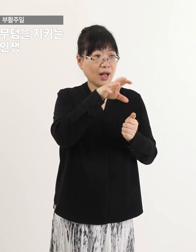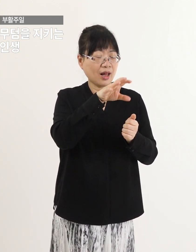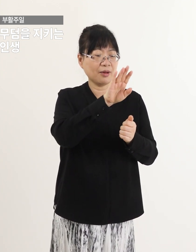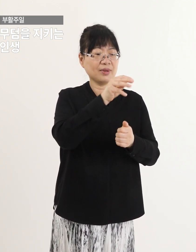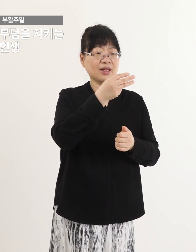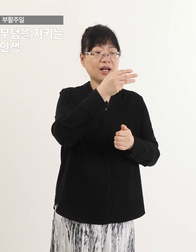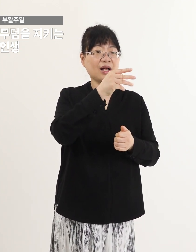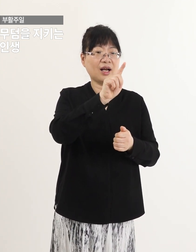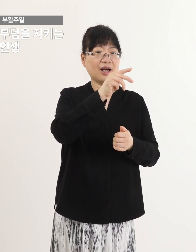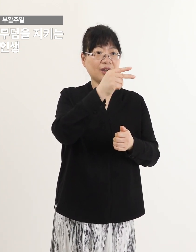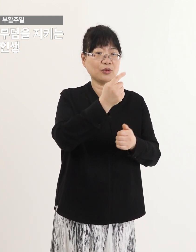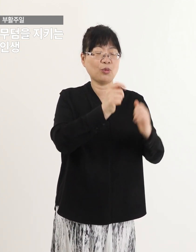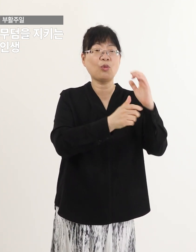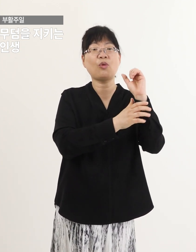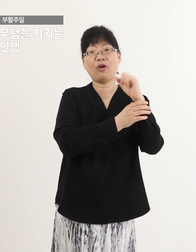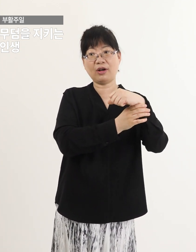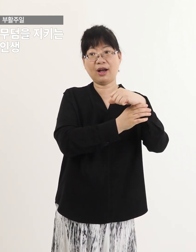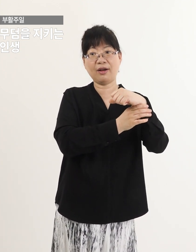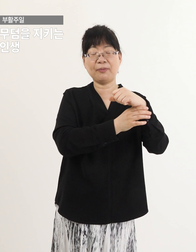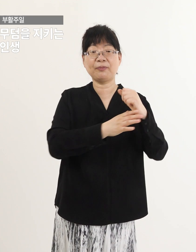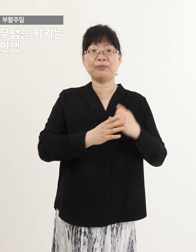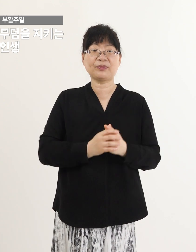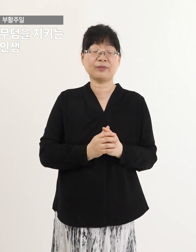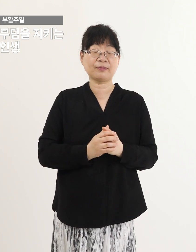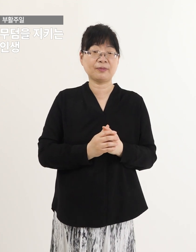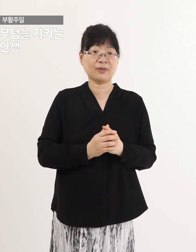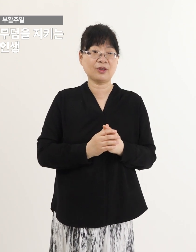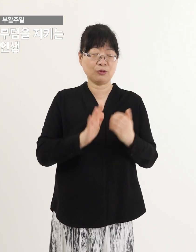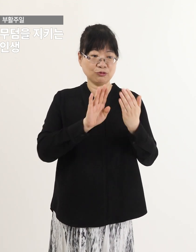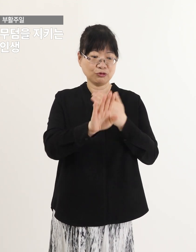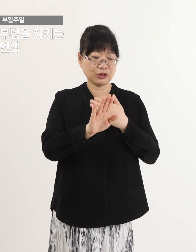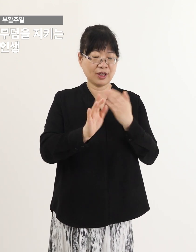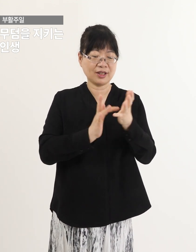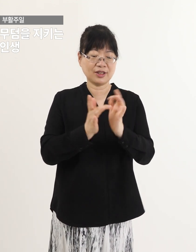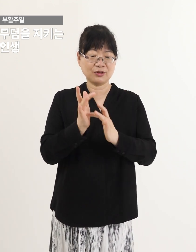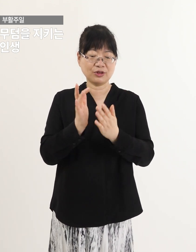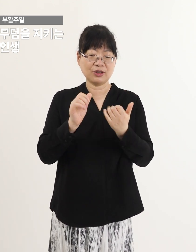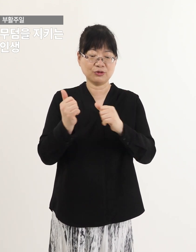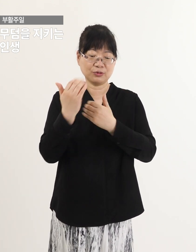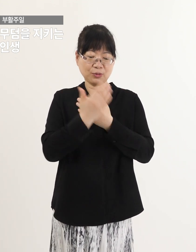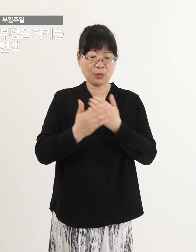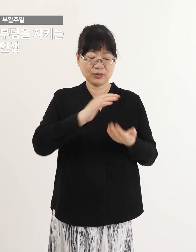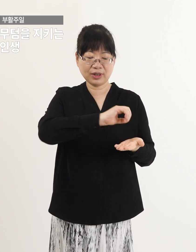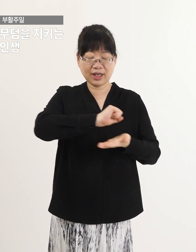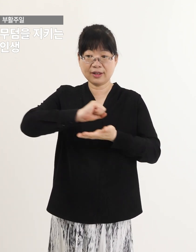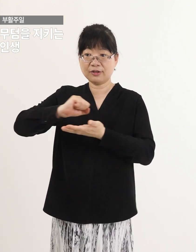허락하는지라 이에 가서 예수의 시체를 가져가니라.